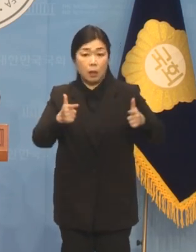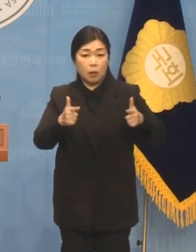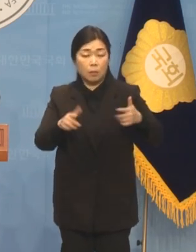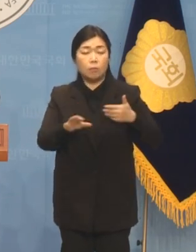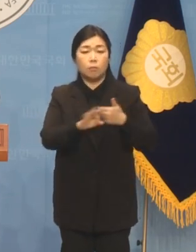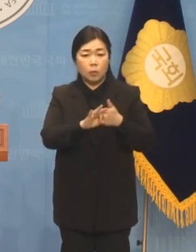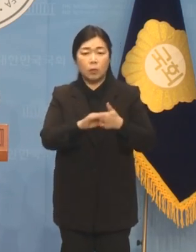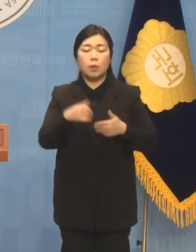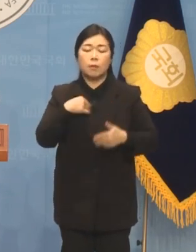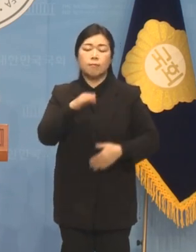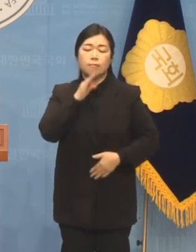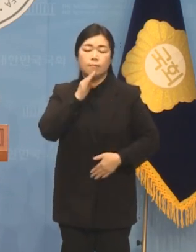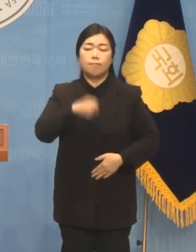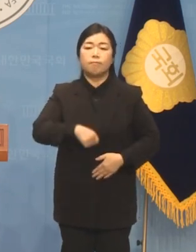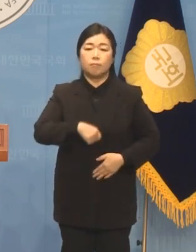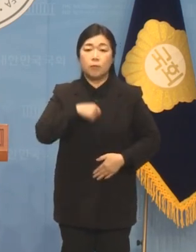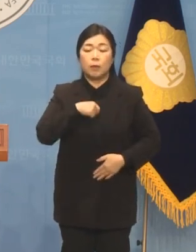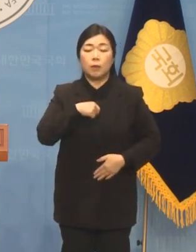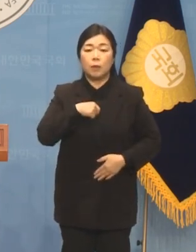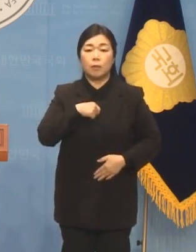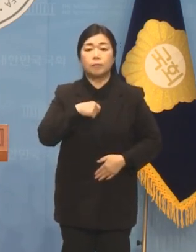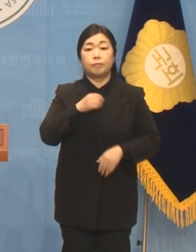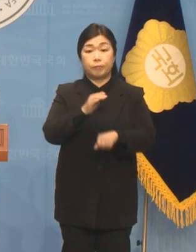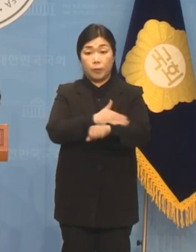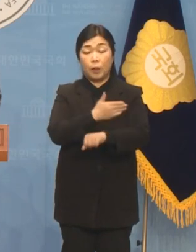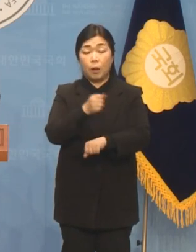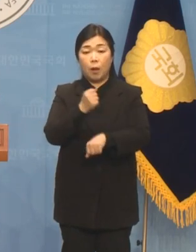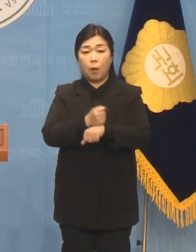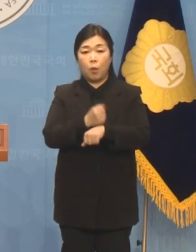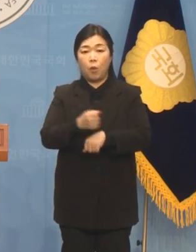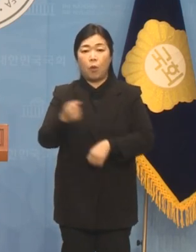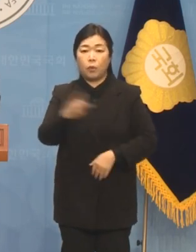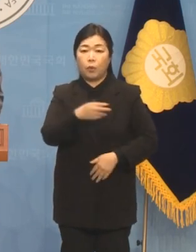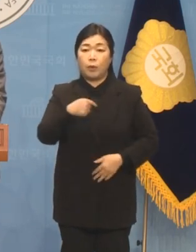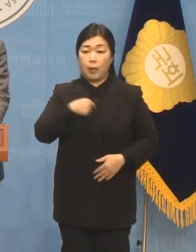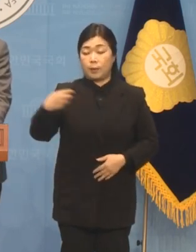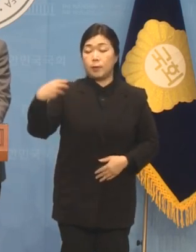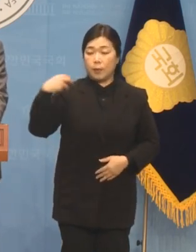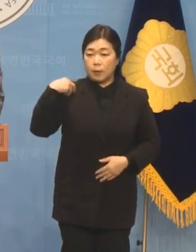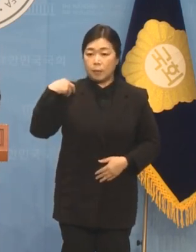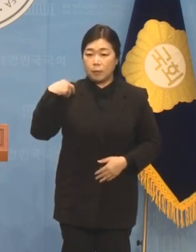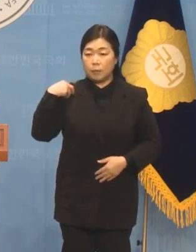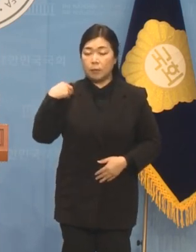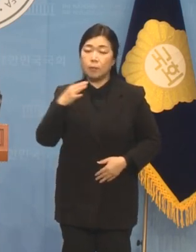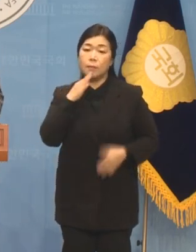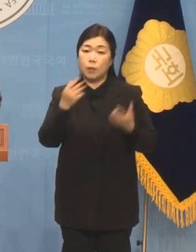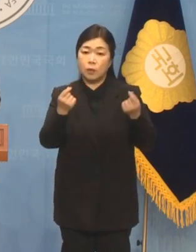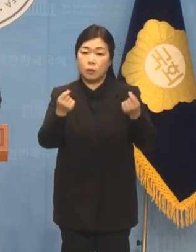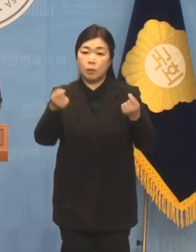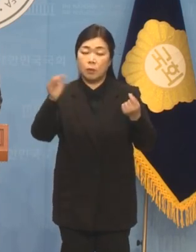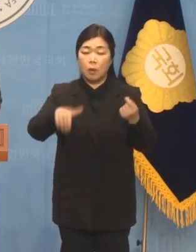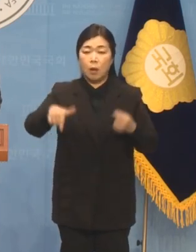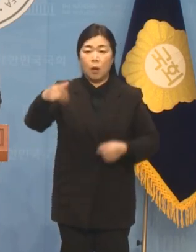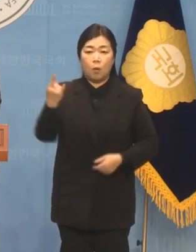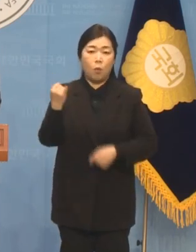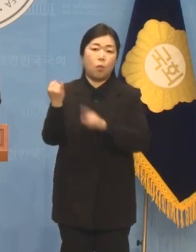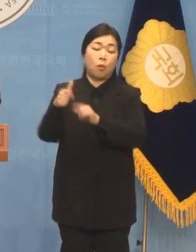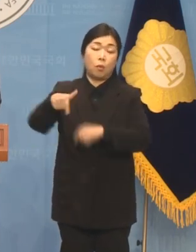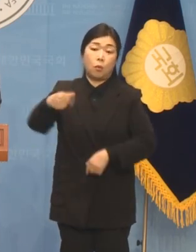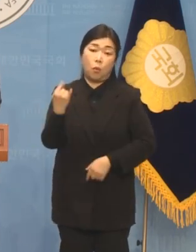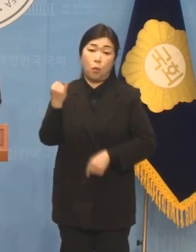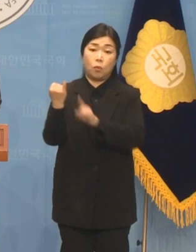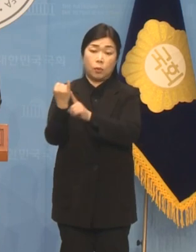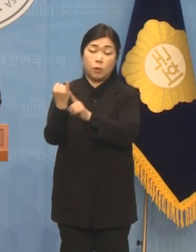진심 어린 사과와 함께 정치적 책임을 지는 것이 상식일 것이다. 그러나 고 후보는 다가올